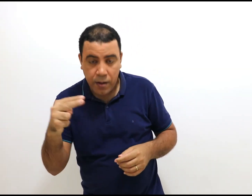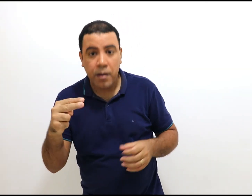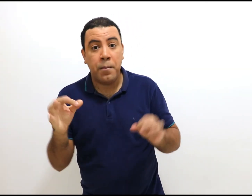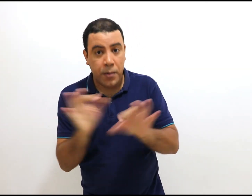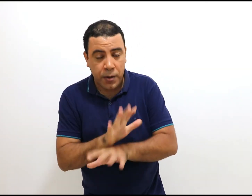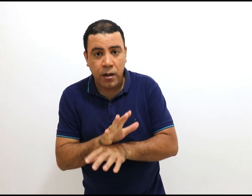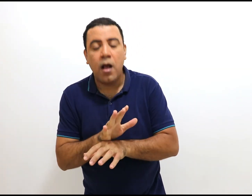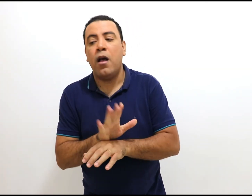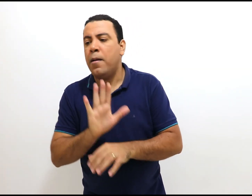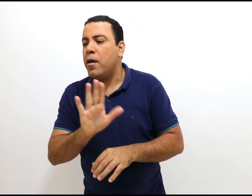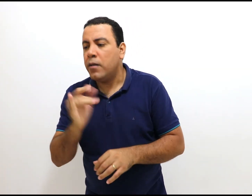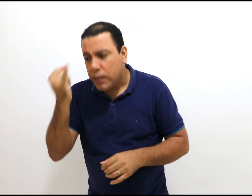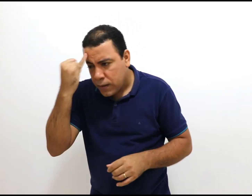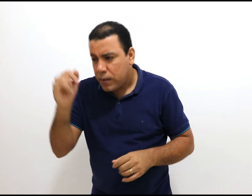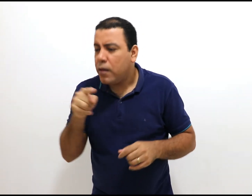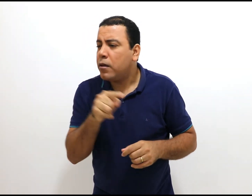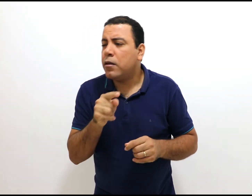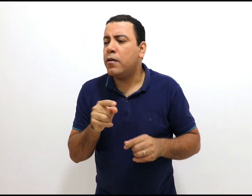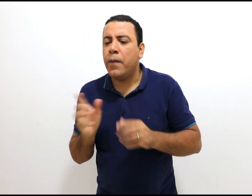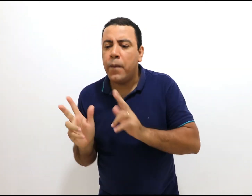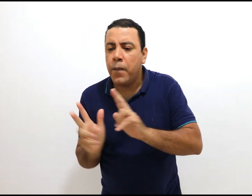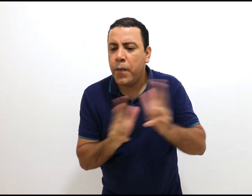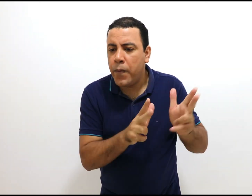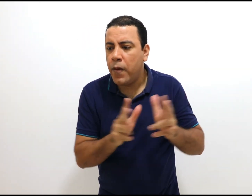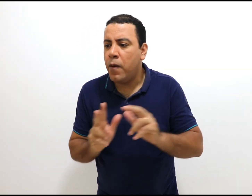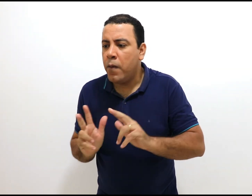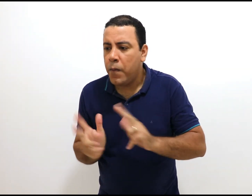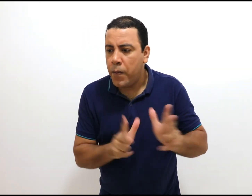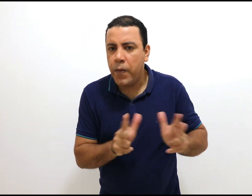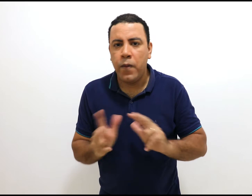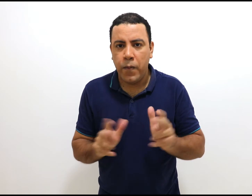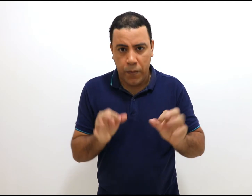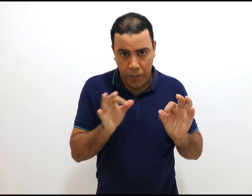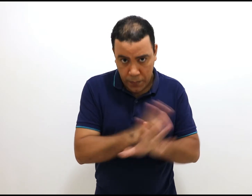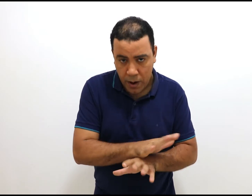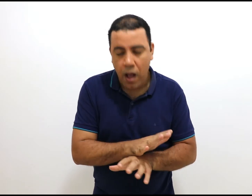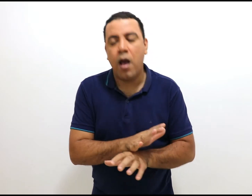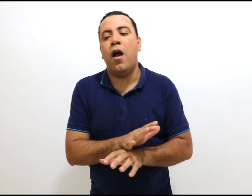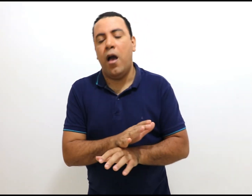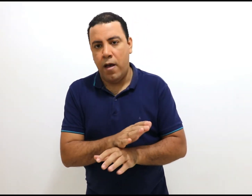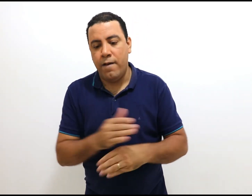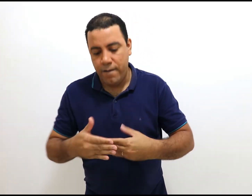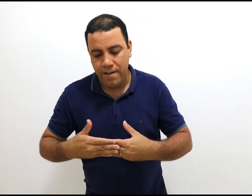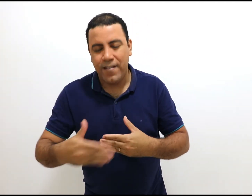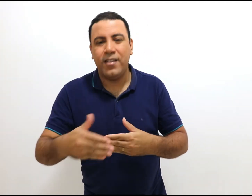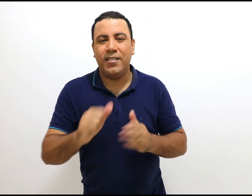de atividades para realizar individualmente e ou em dupla, no caso dos diálogos.